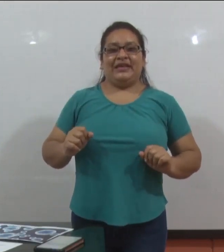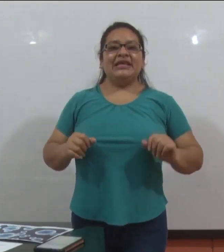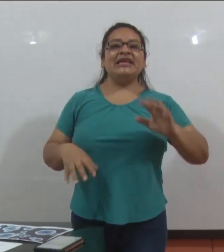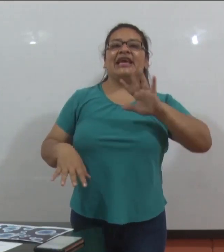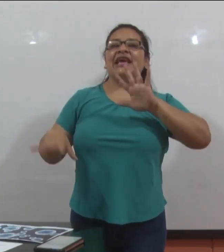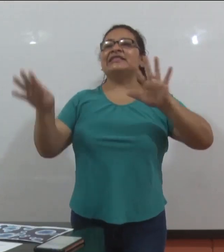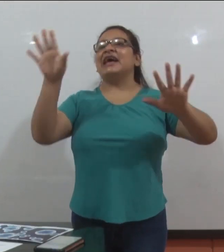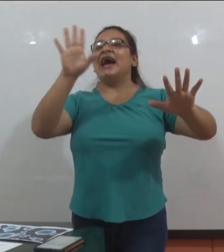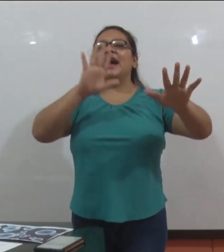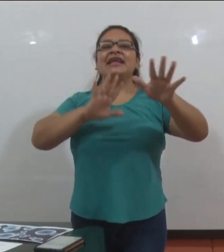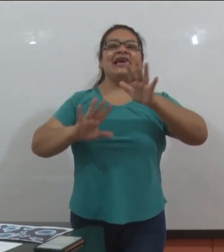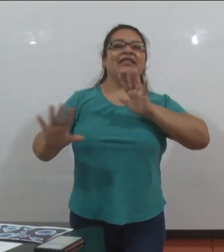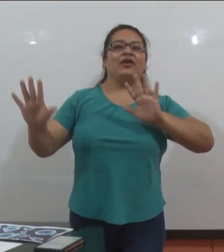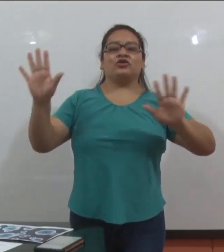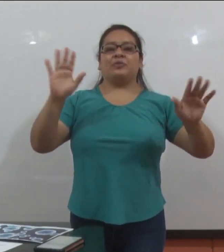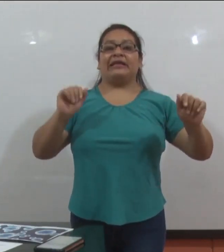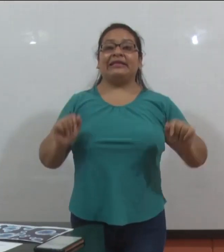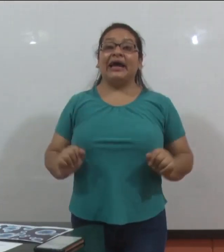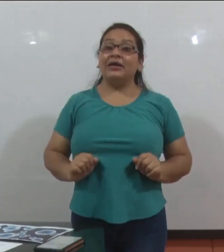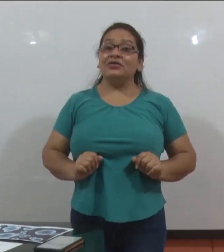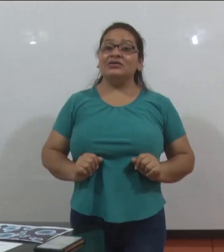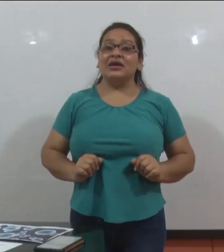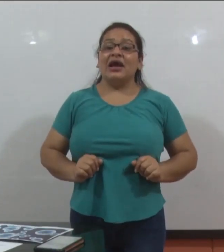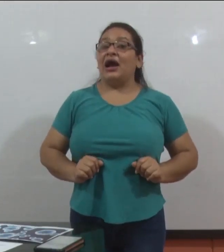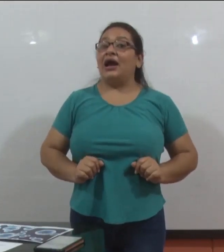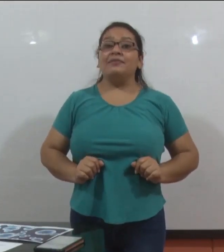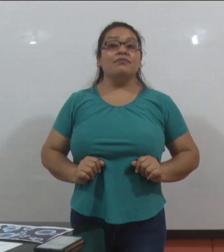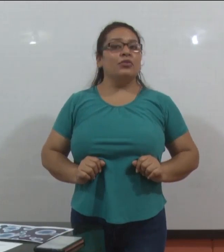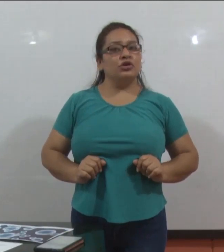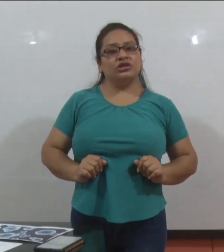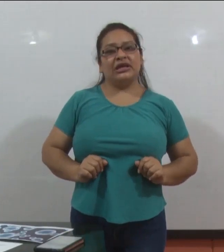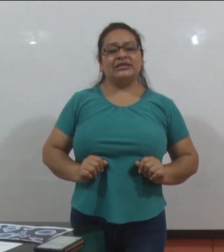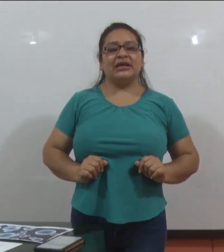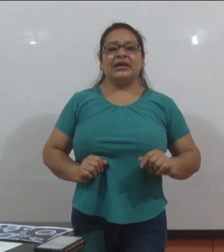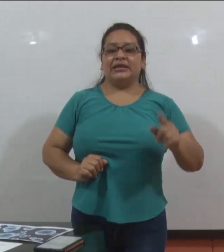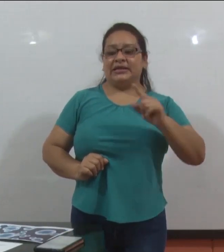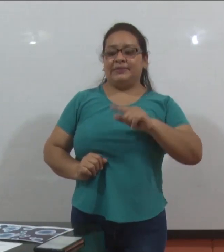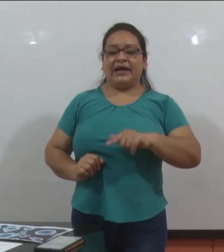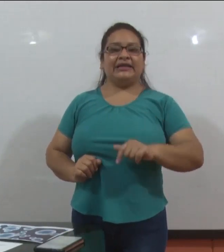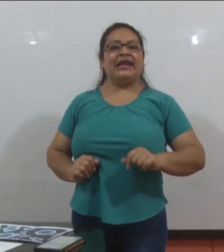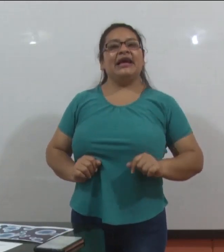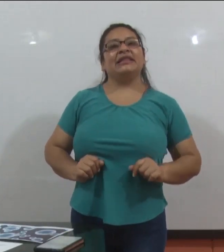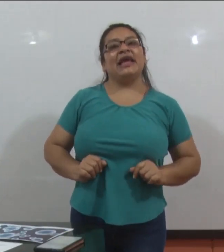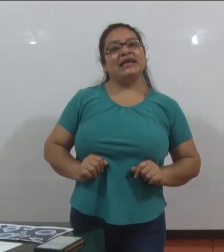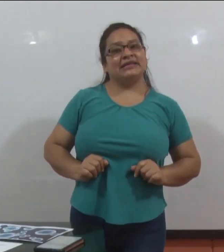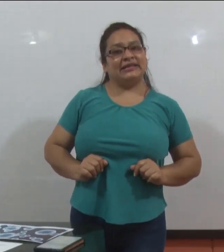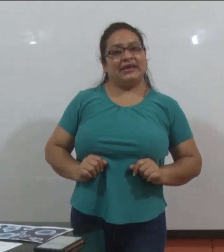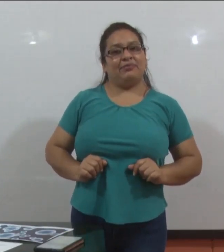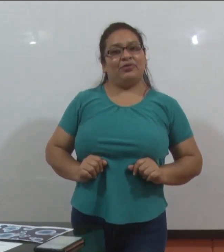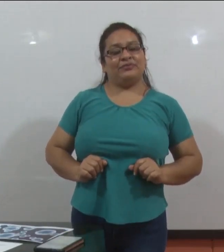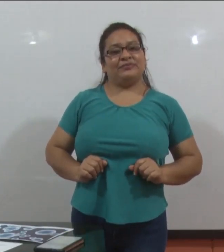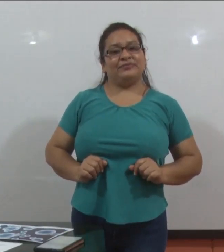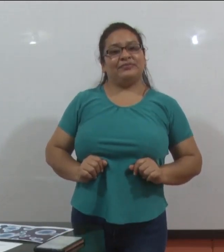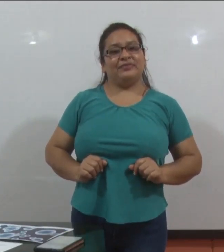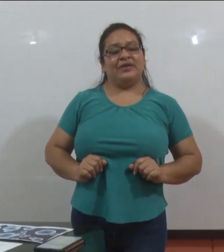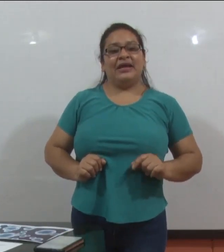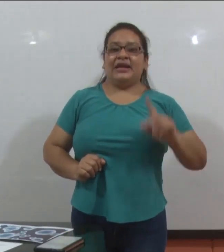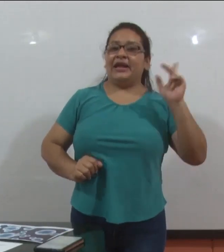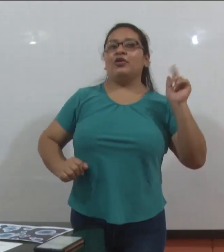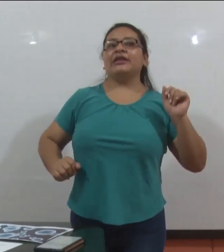Y en esa área de los pantanos hay muchas bacterias de este tipo.